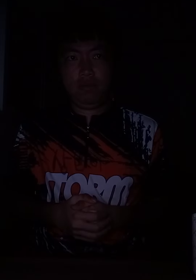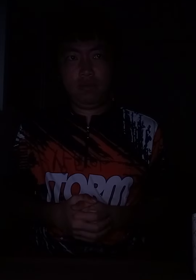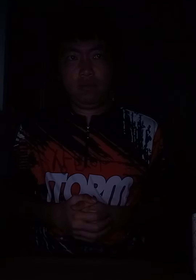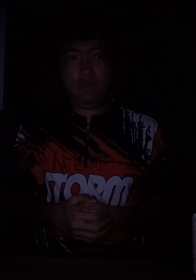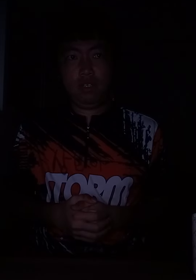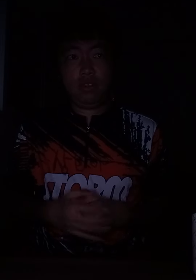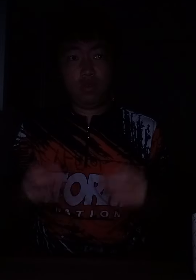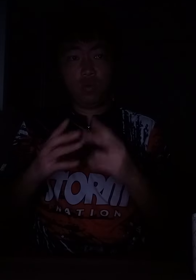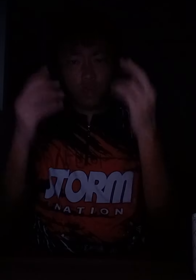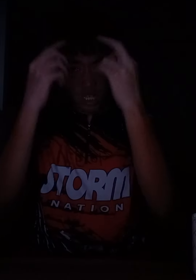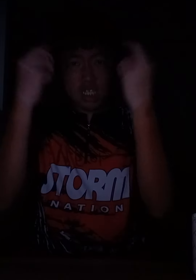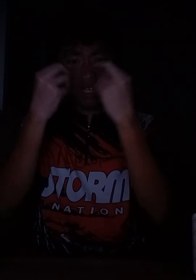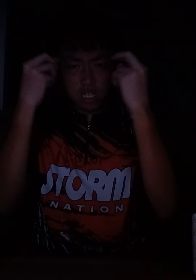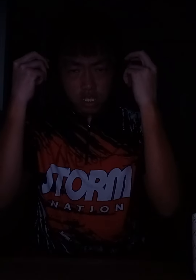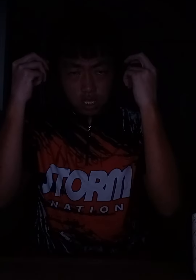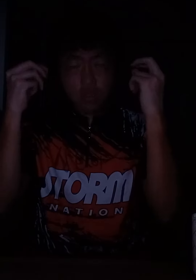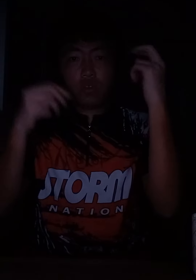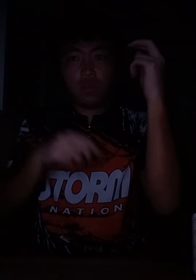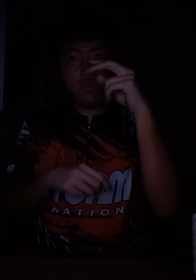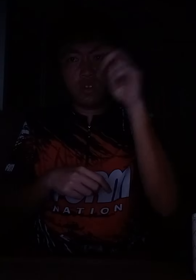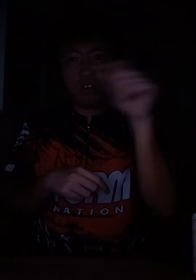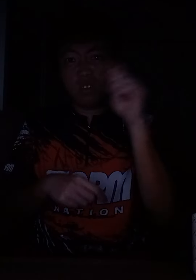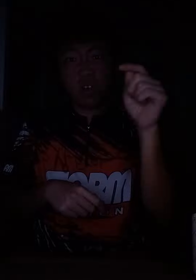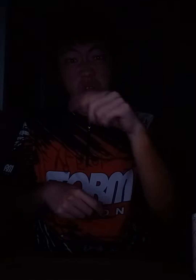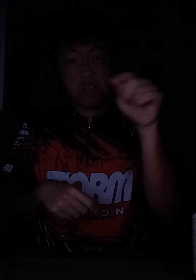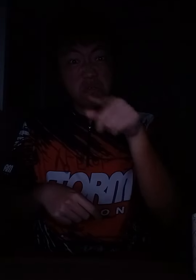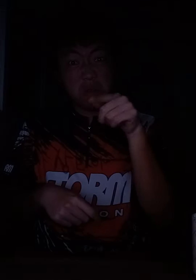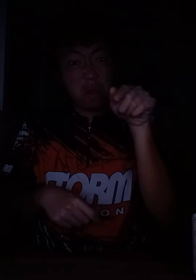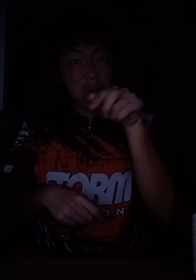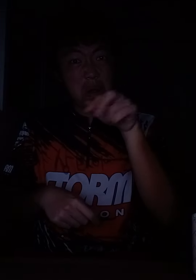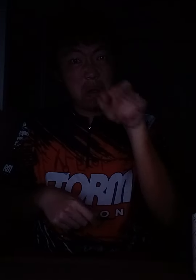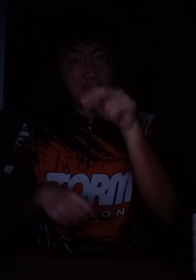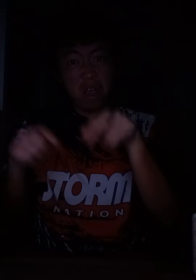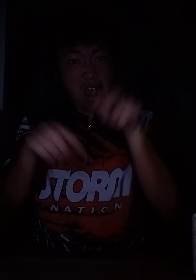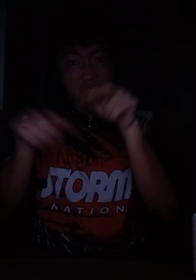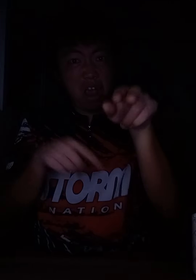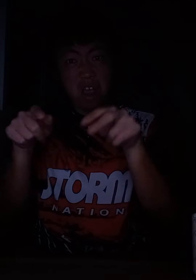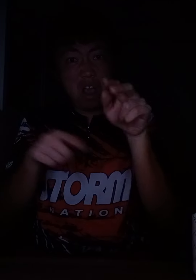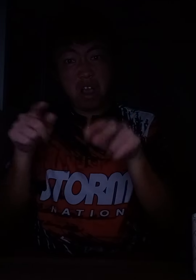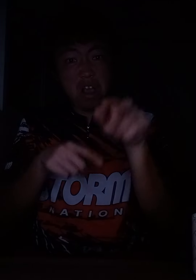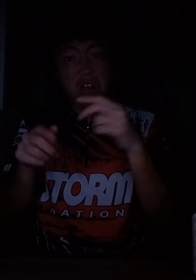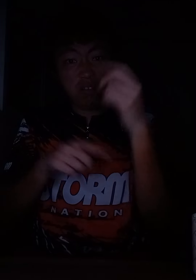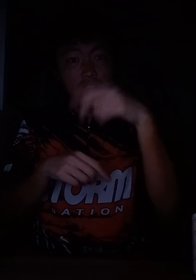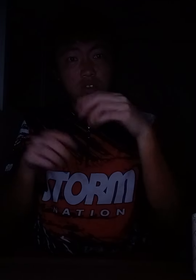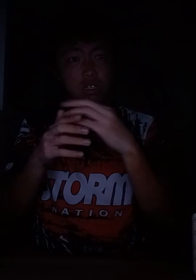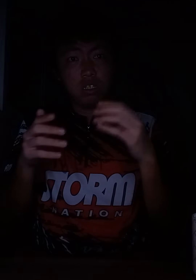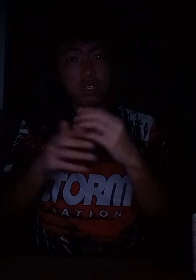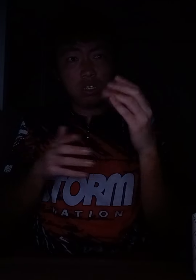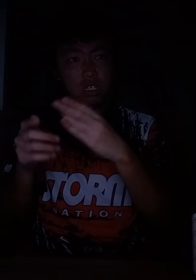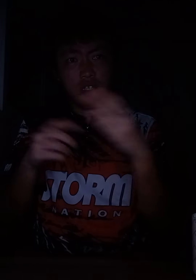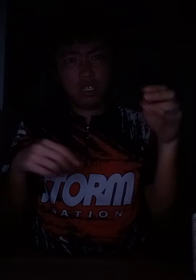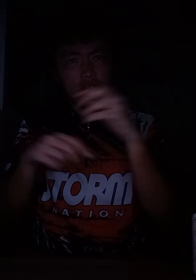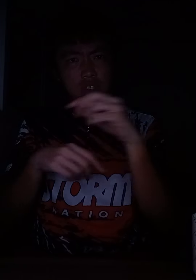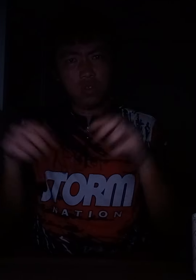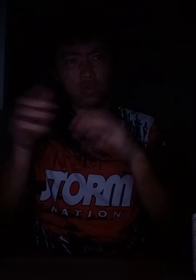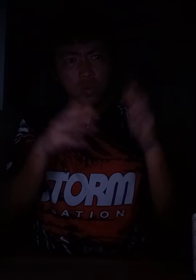네, 모자와 선글라스를 쓴 남성이 흉기를 들고 승객들을 향해 갑자기 달려듭니다. 네, 놀란 승객들 전동차 안으로 도망갑니다. 이를